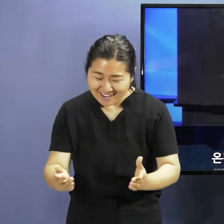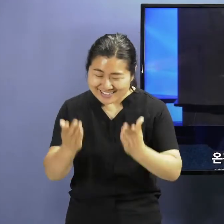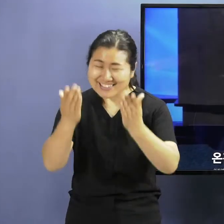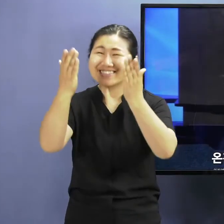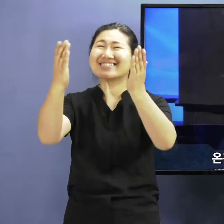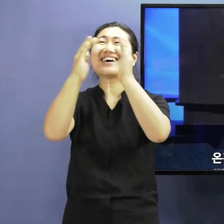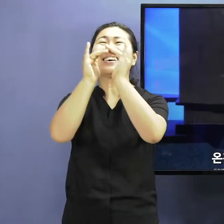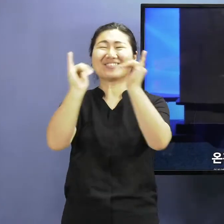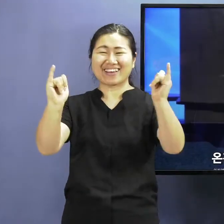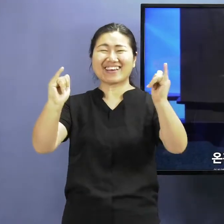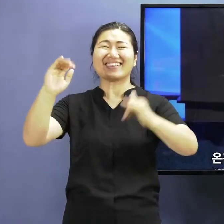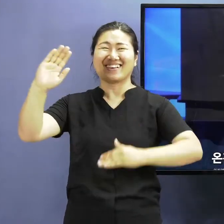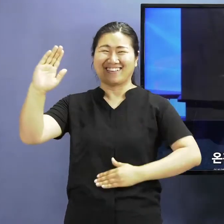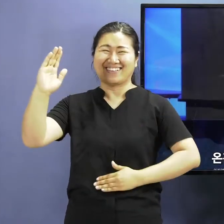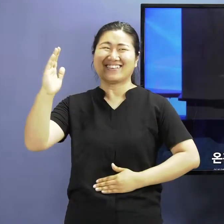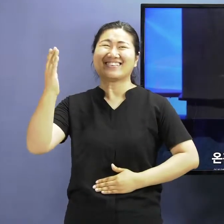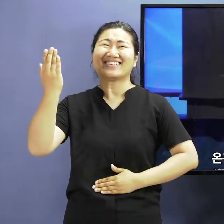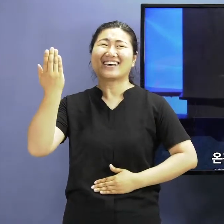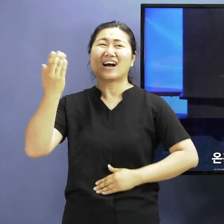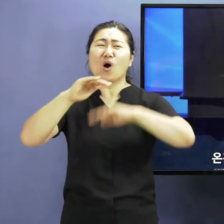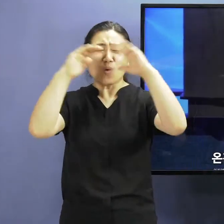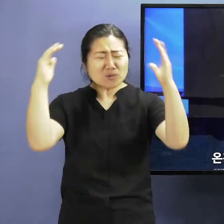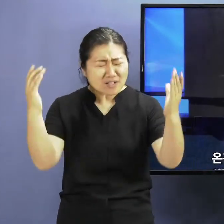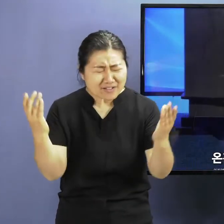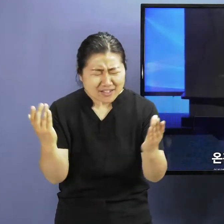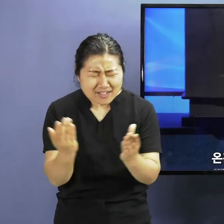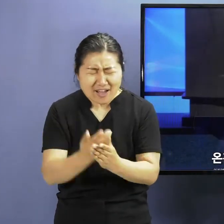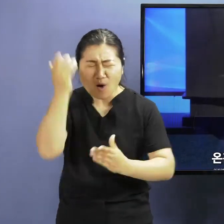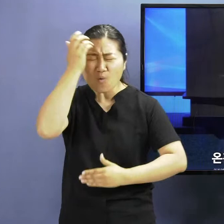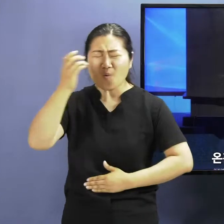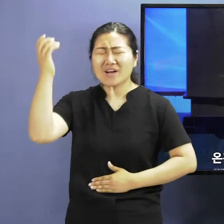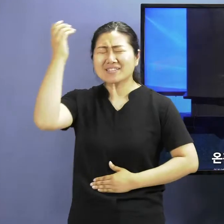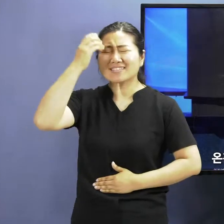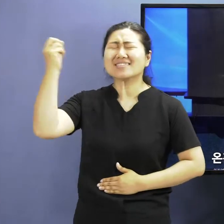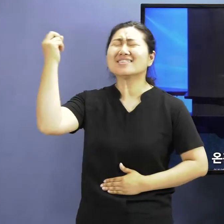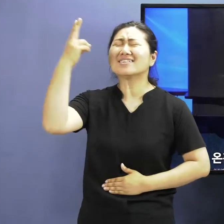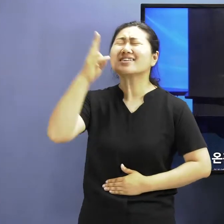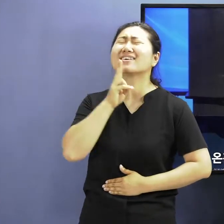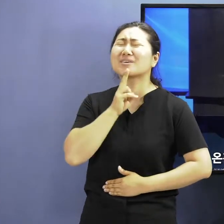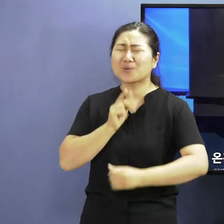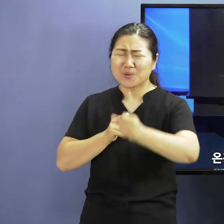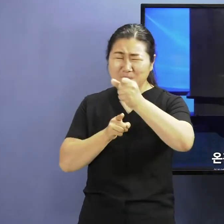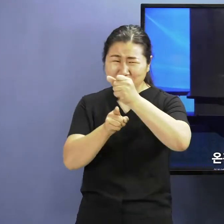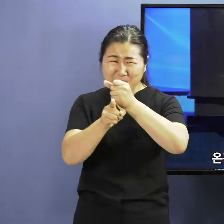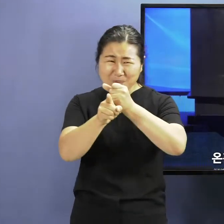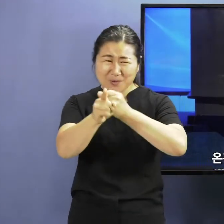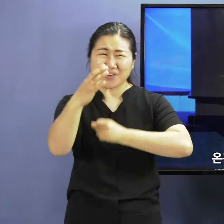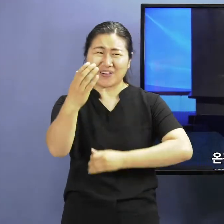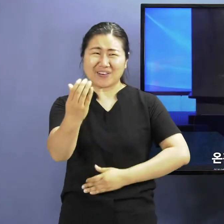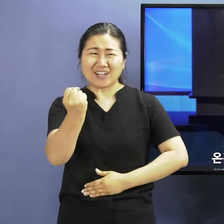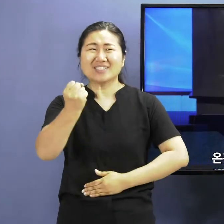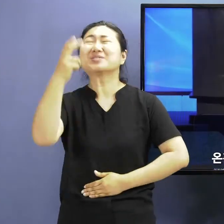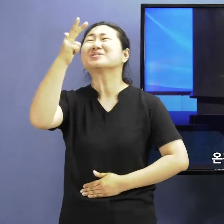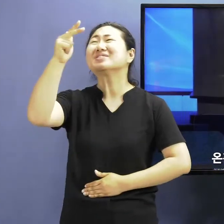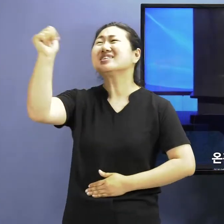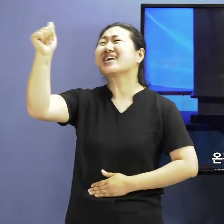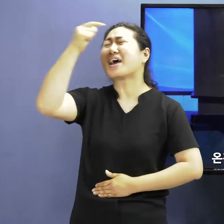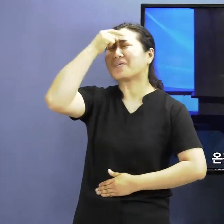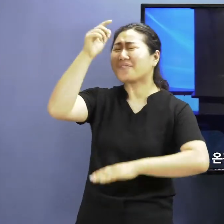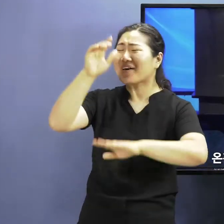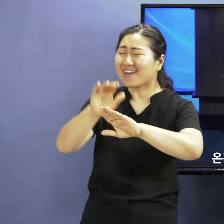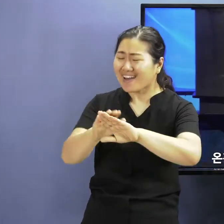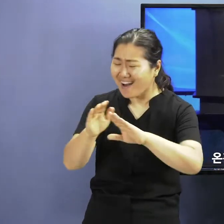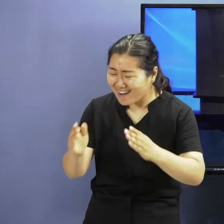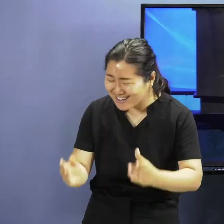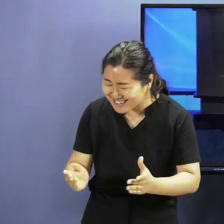예배하는 자 되어 온전히 영과 진리로 주를